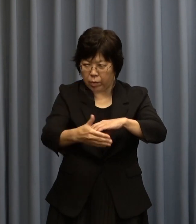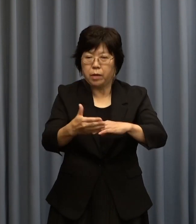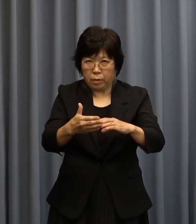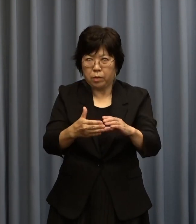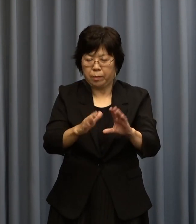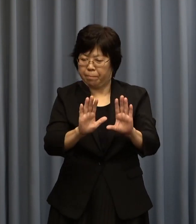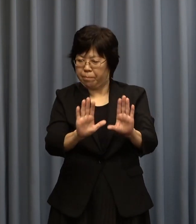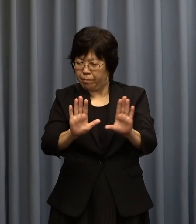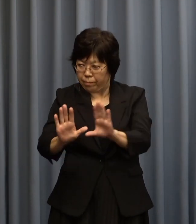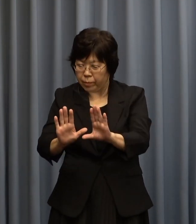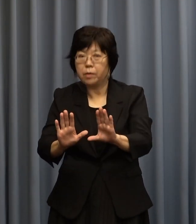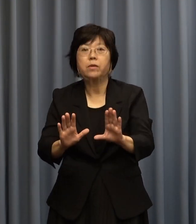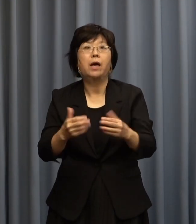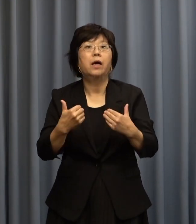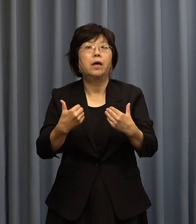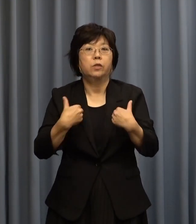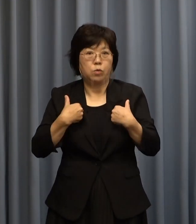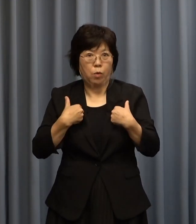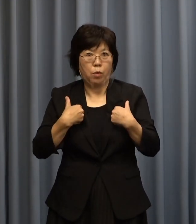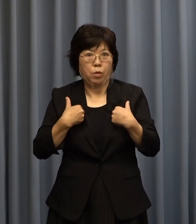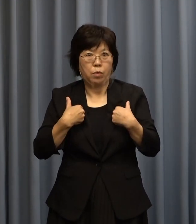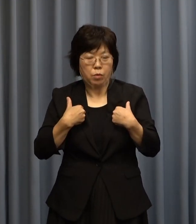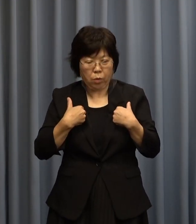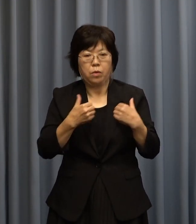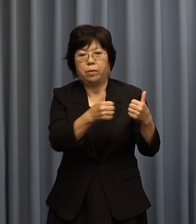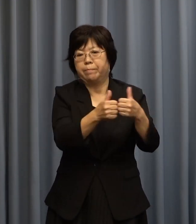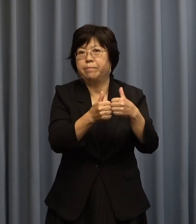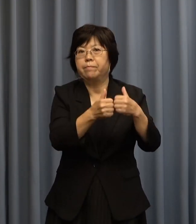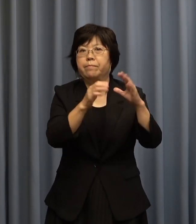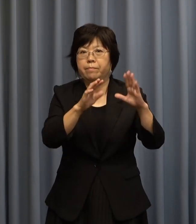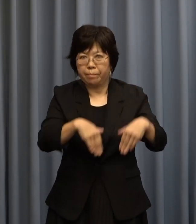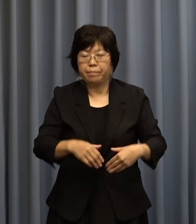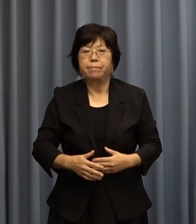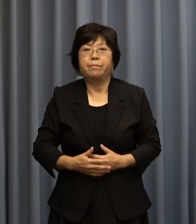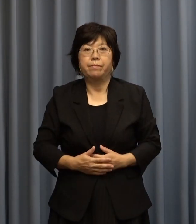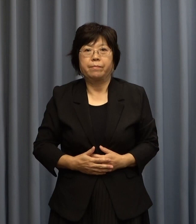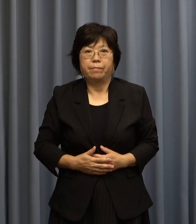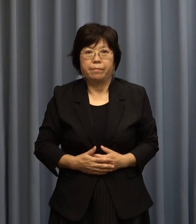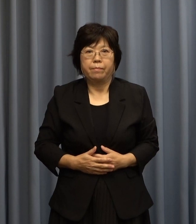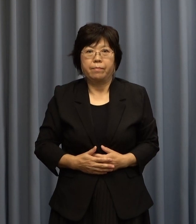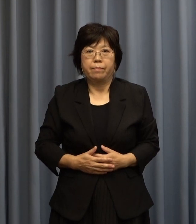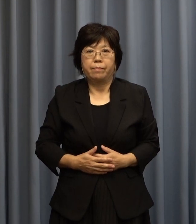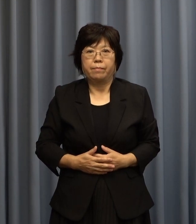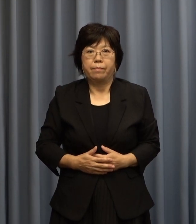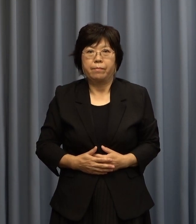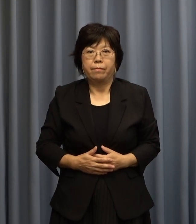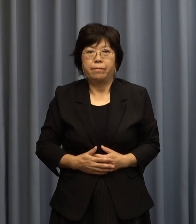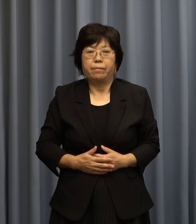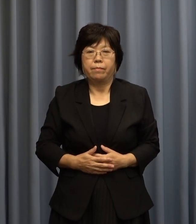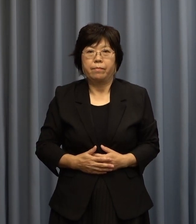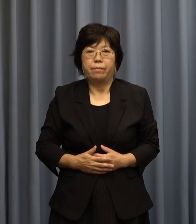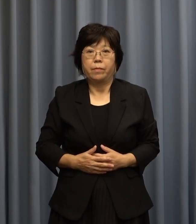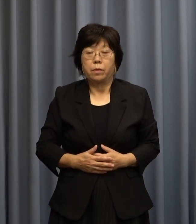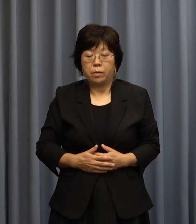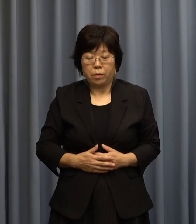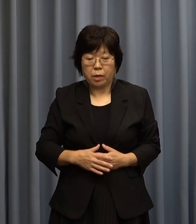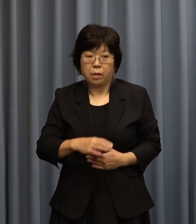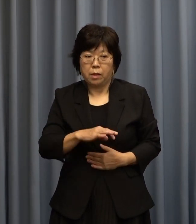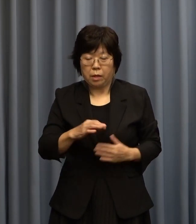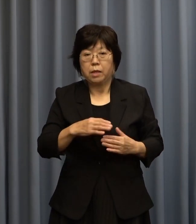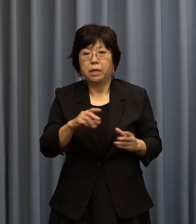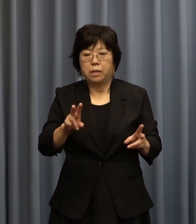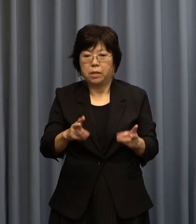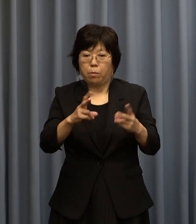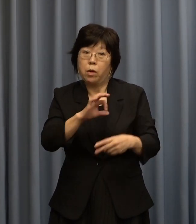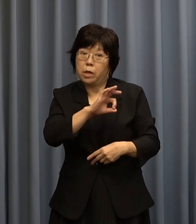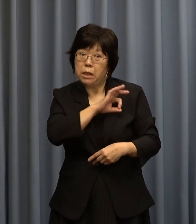ないか、こういったことをこの3点について諮問をさせていただきました。で先生方